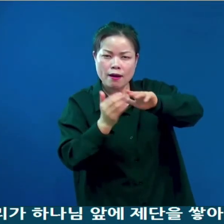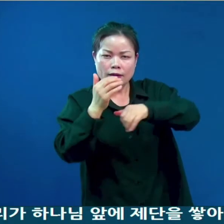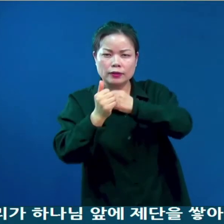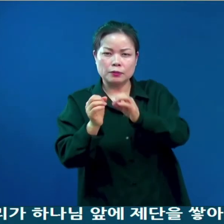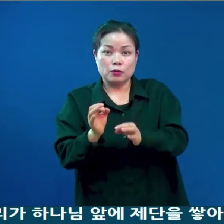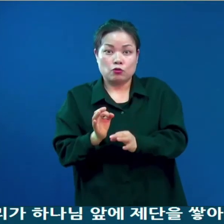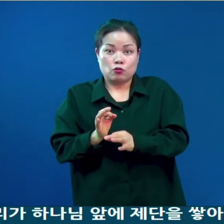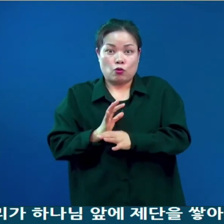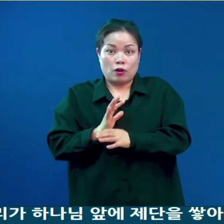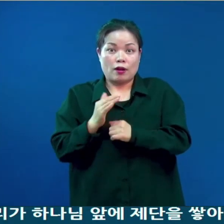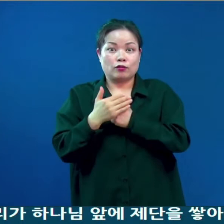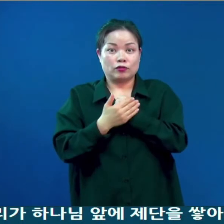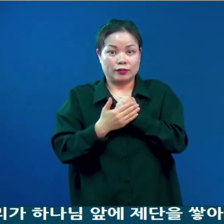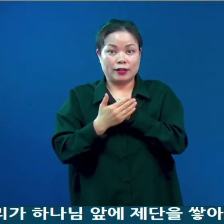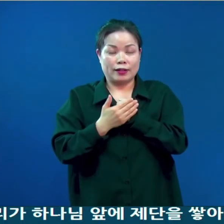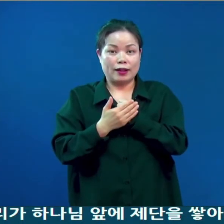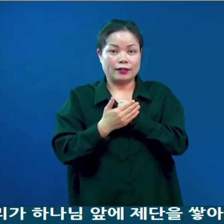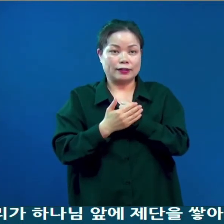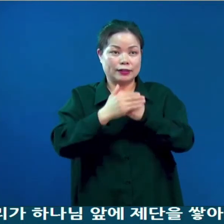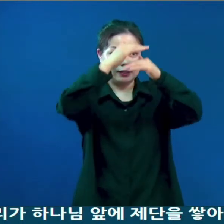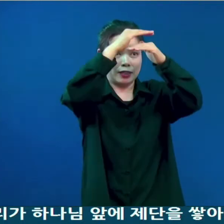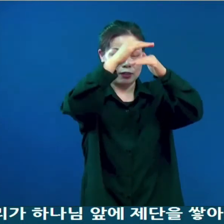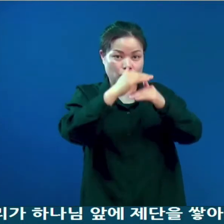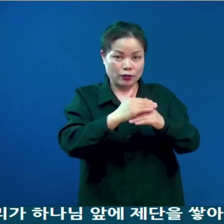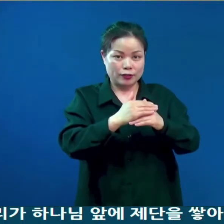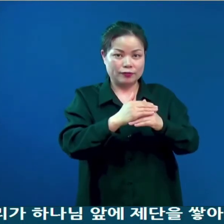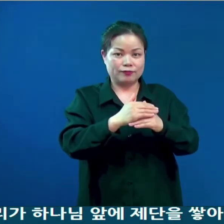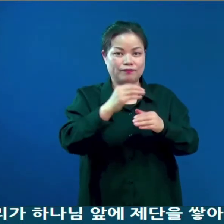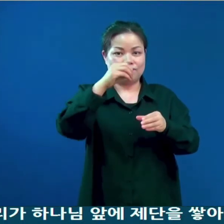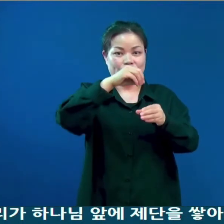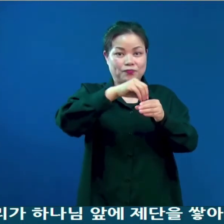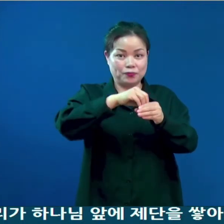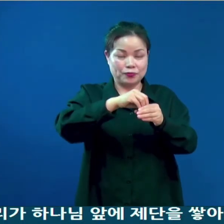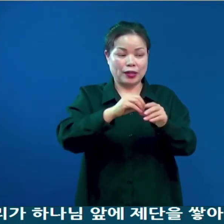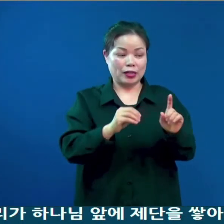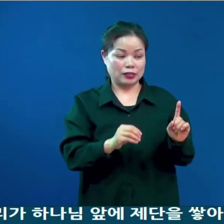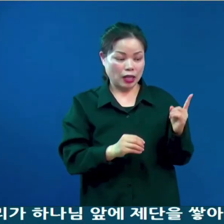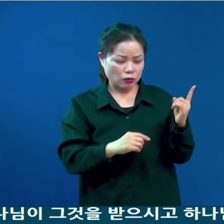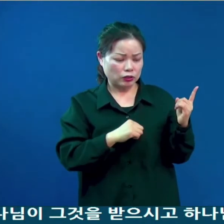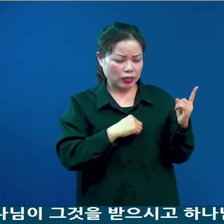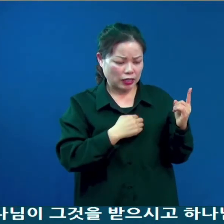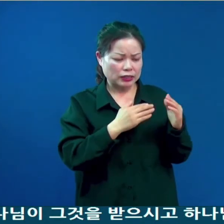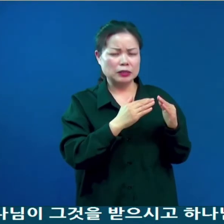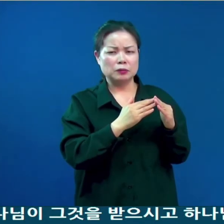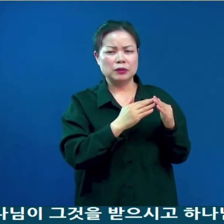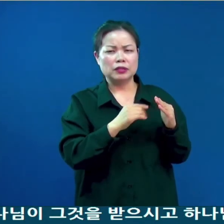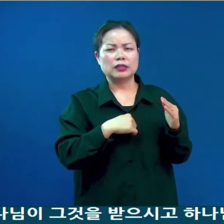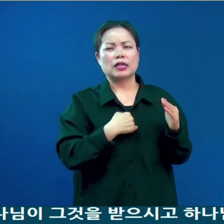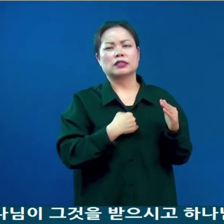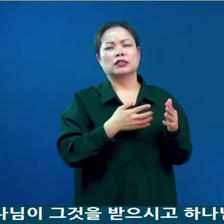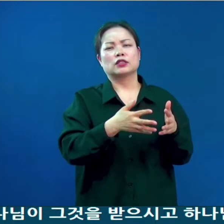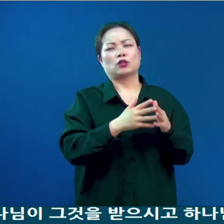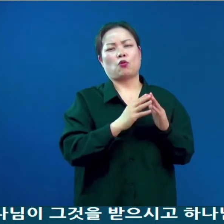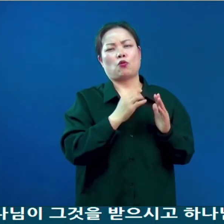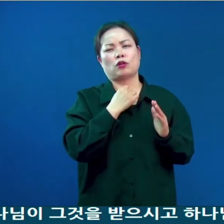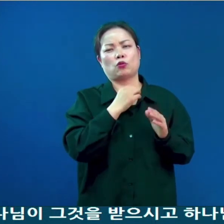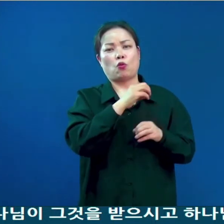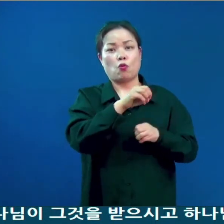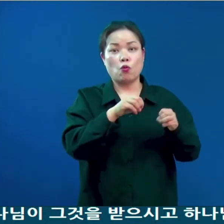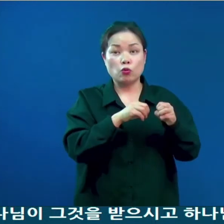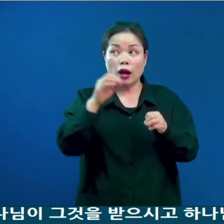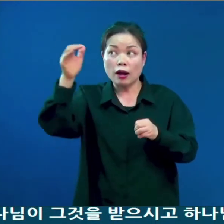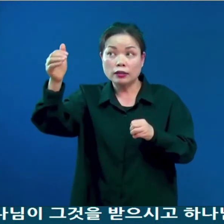하나님의 놀라운 은혜가 사실 이 본문에 담겨져 있습니다. 다윗이 자기의 집을 자기 스스로 세우려고 할 때는